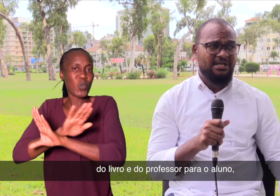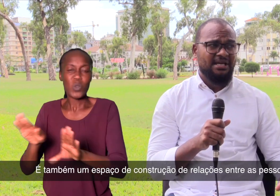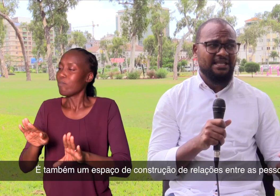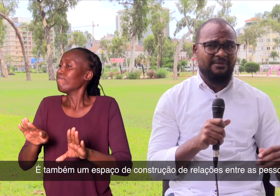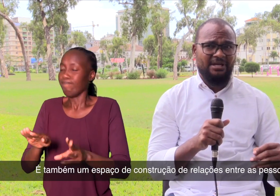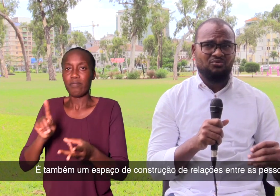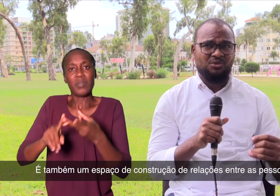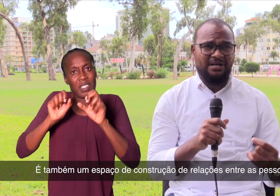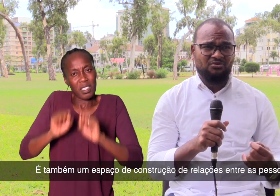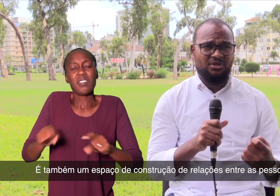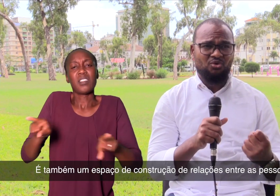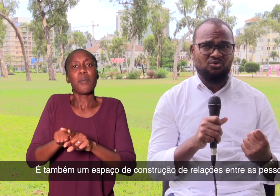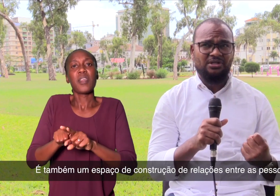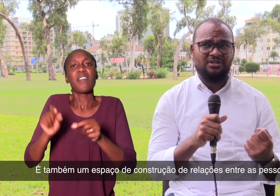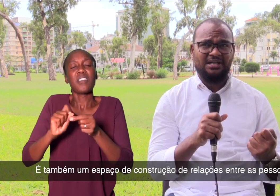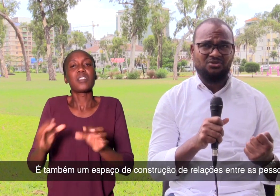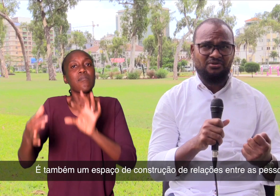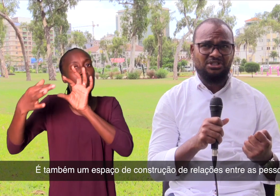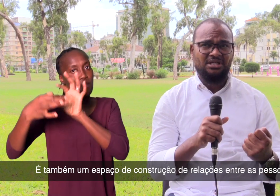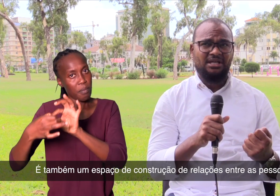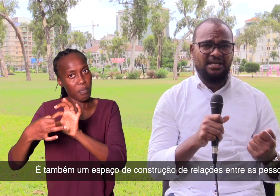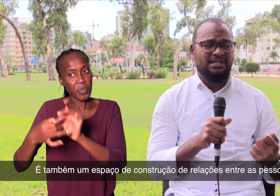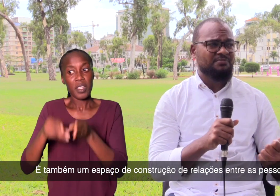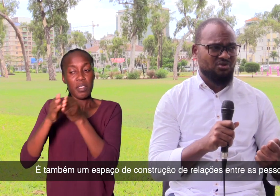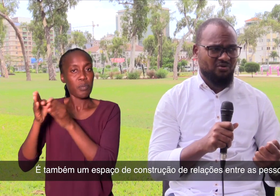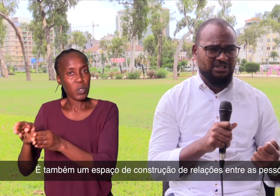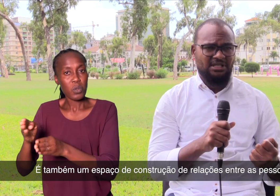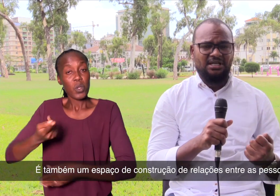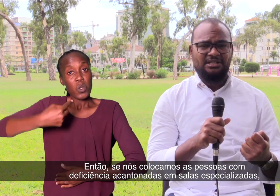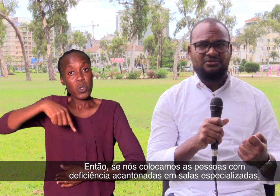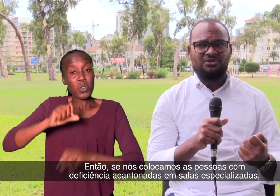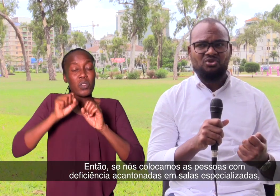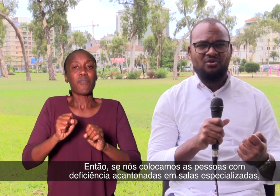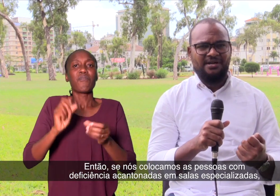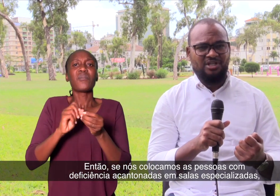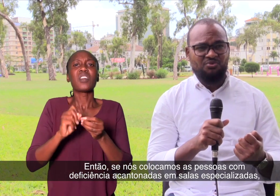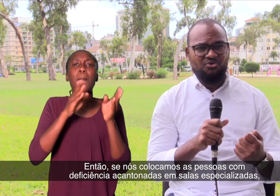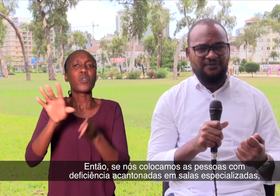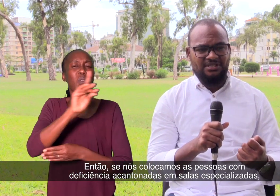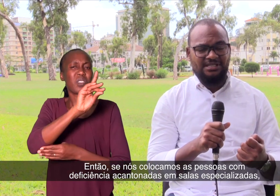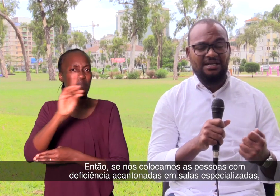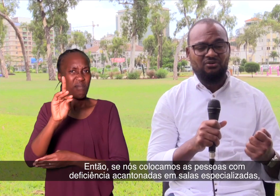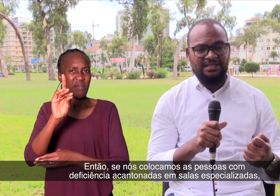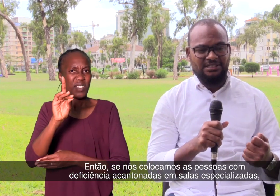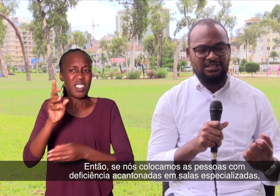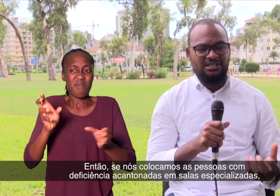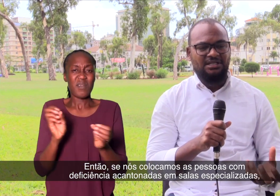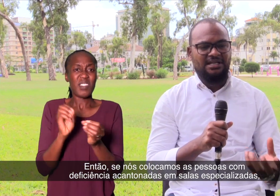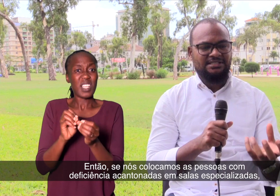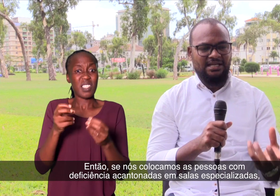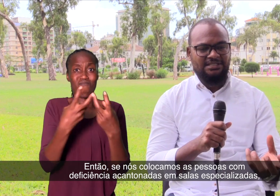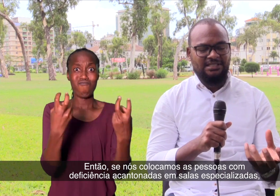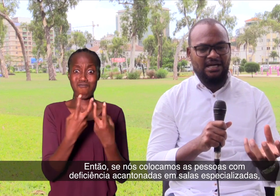aluno. É também um espaço de construção de relações entre as pessoas. Então, se nós colocamos as pessoas com deficiência acantonadas